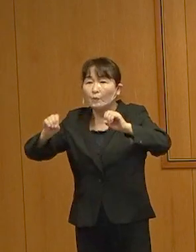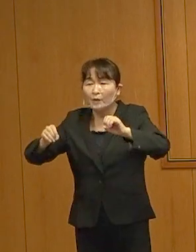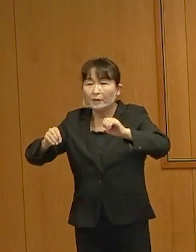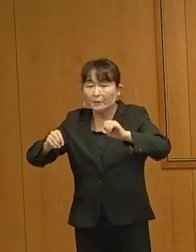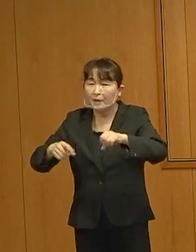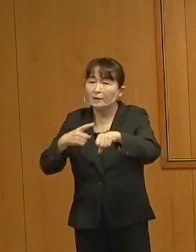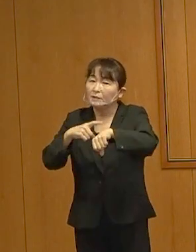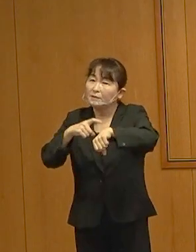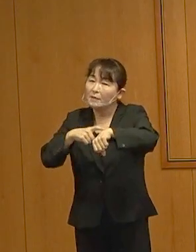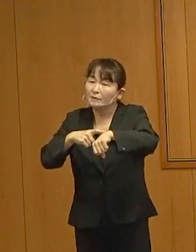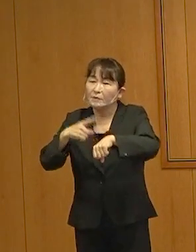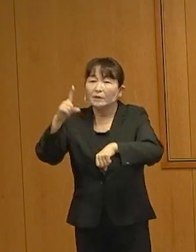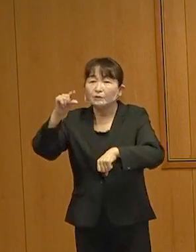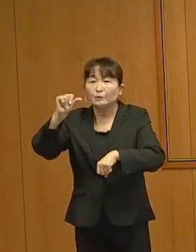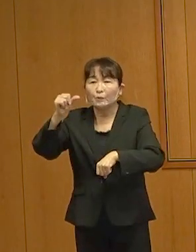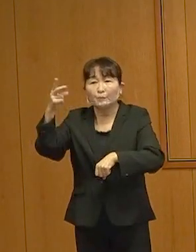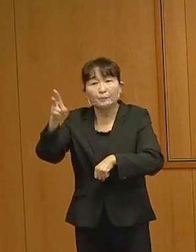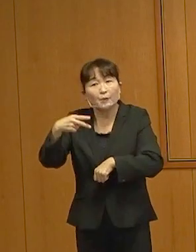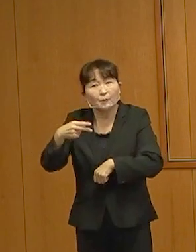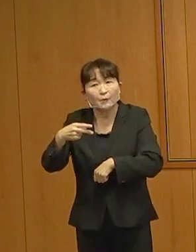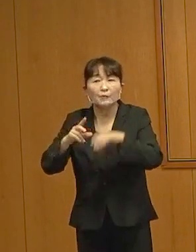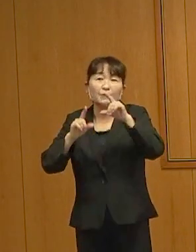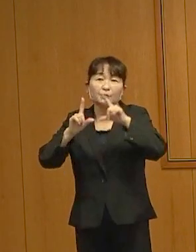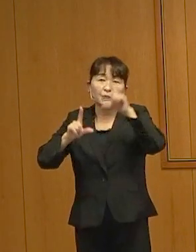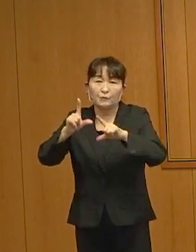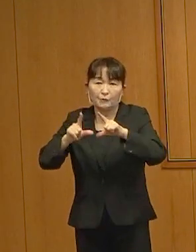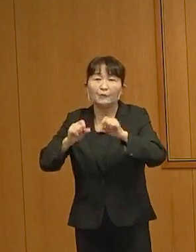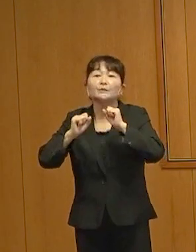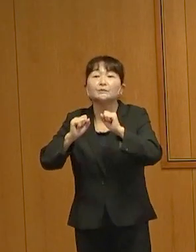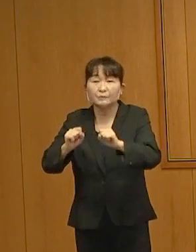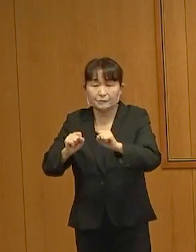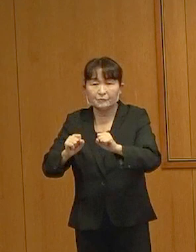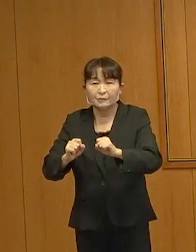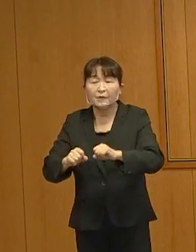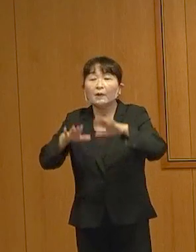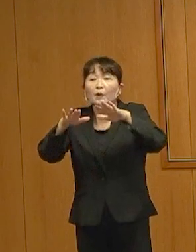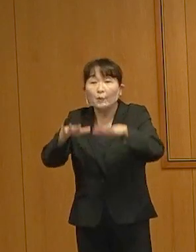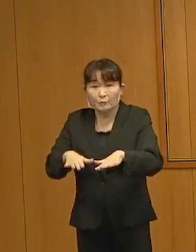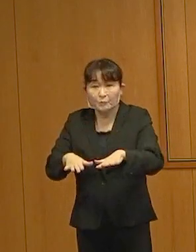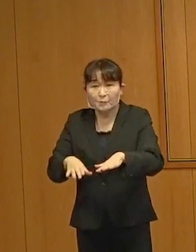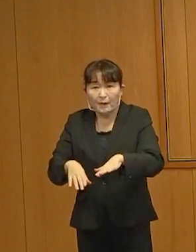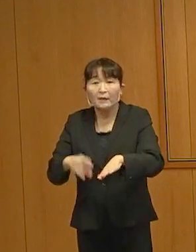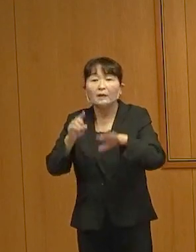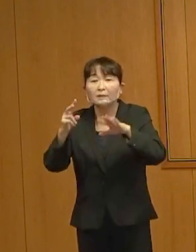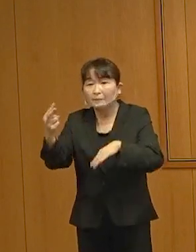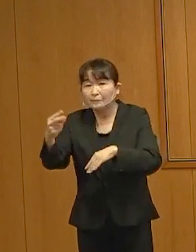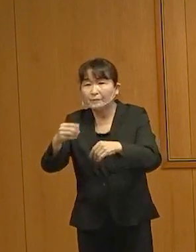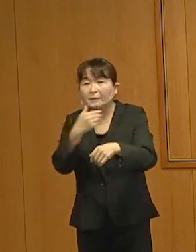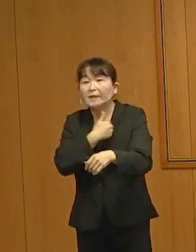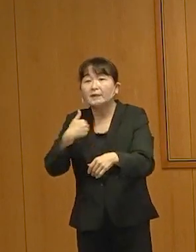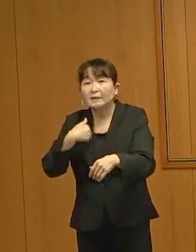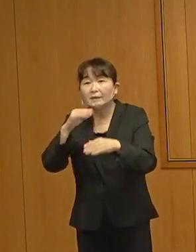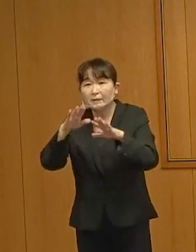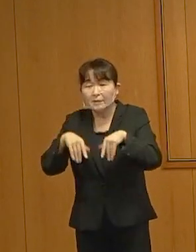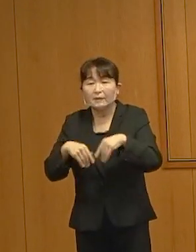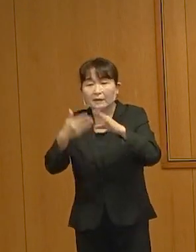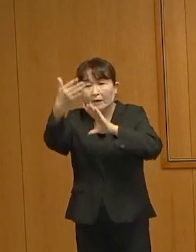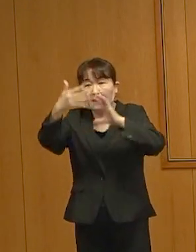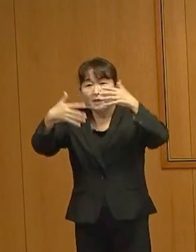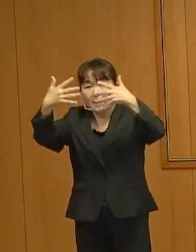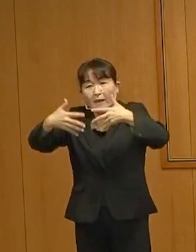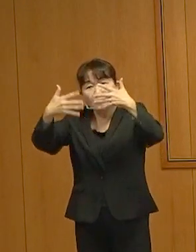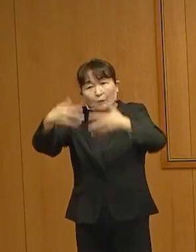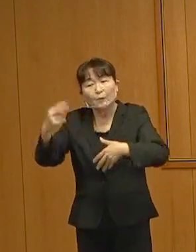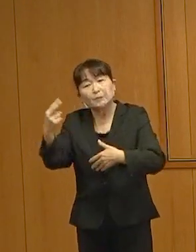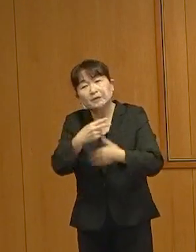でございますが、本日は完成した動画をご覧をいただきまして、まず皆さん方にはしっ